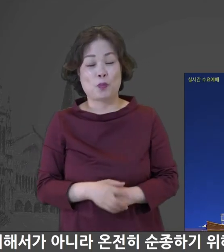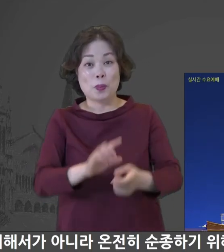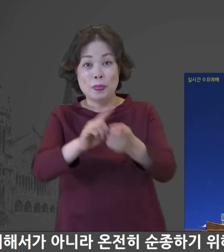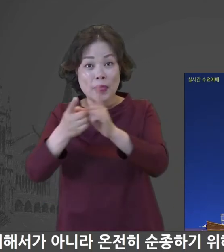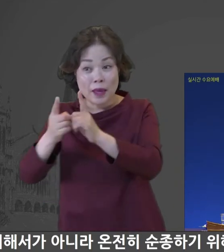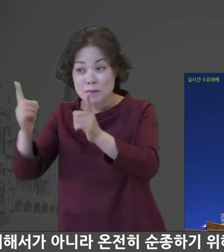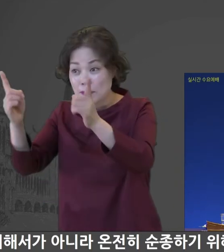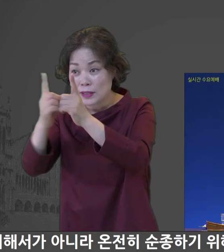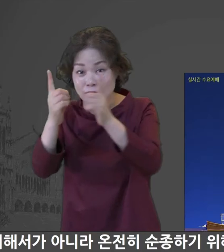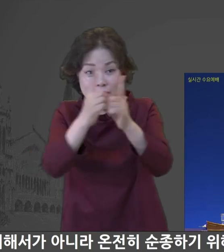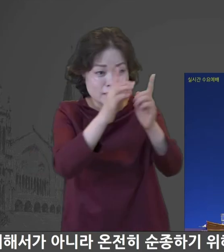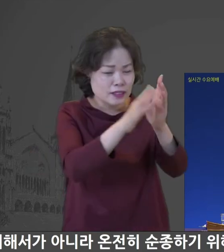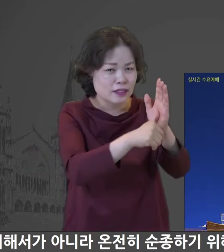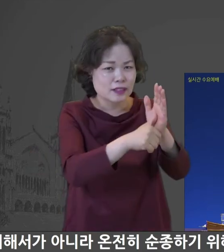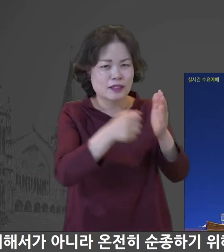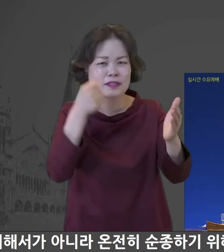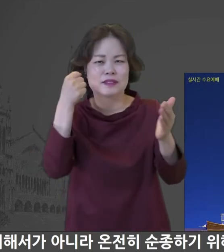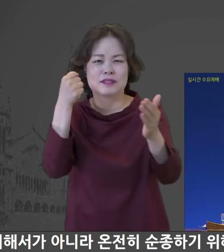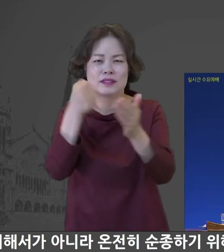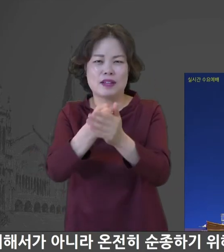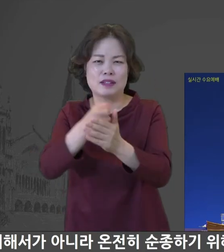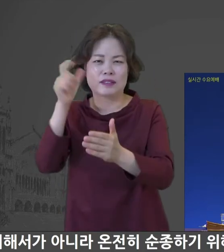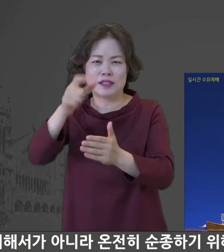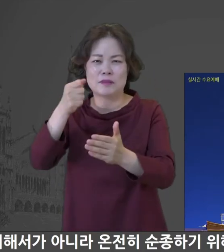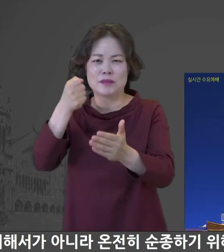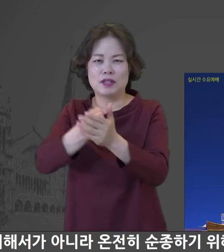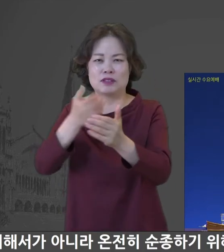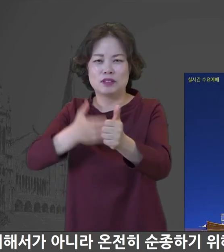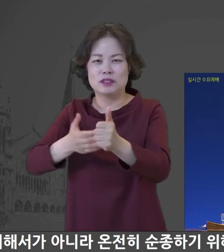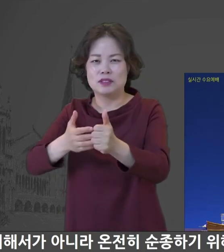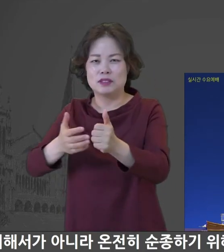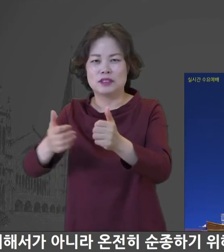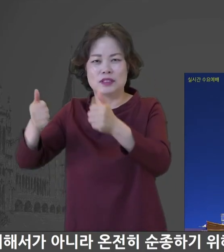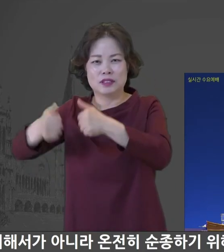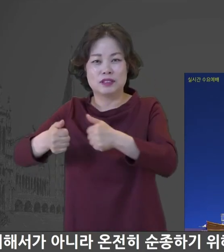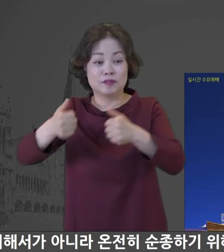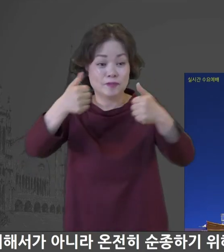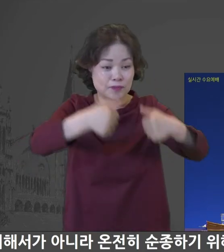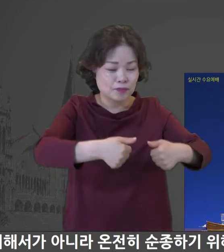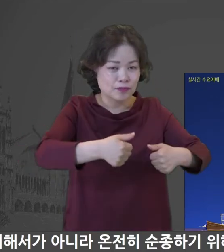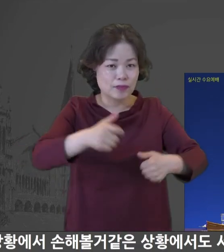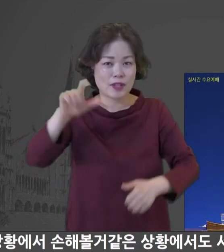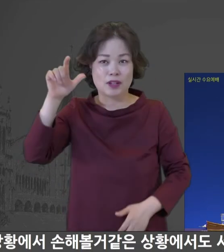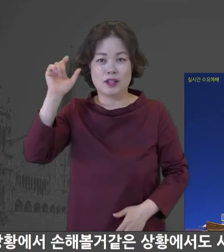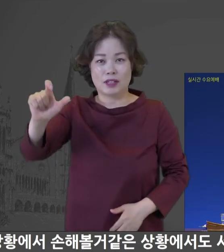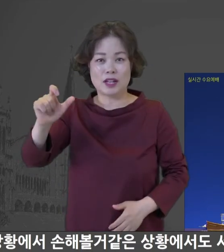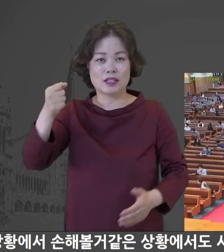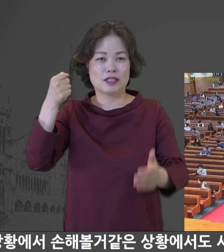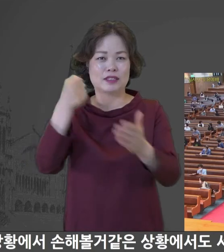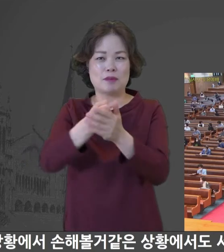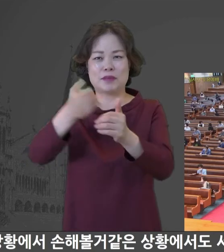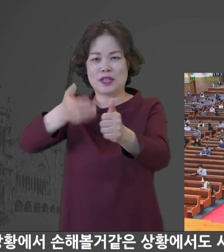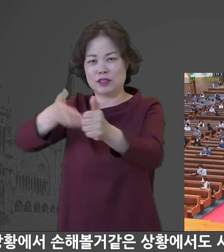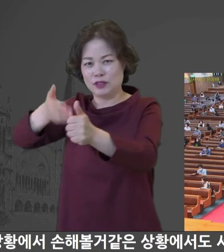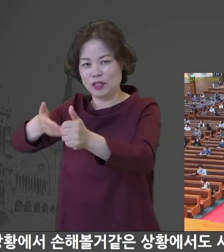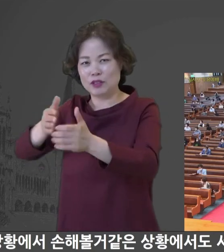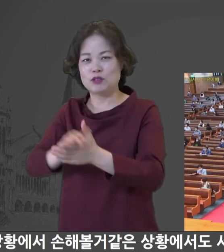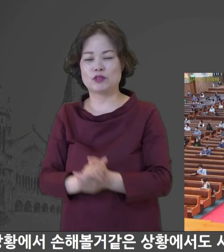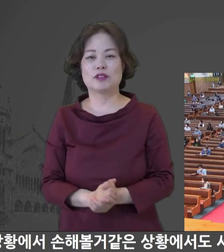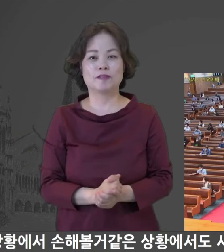서로 만날 때 강하고 담대하소서. 우리 한 번 더 옆분과 인사해 보겠습니다. 강하고 담대하소서.